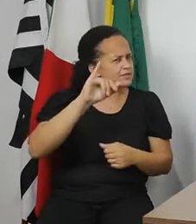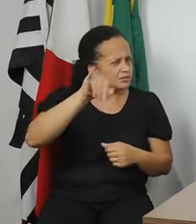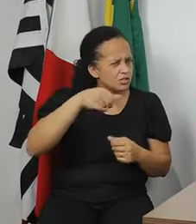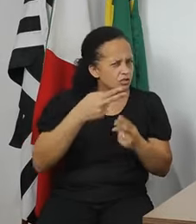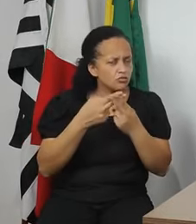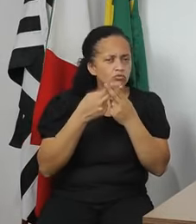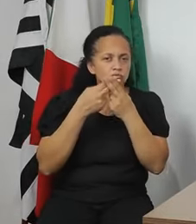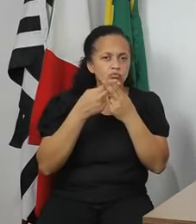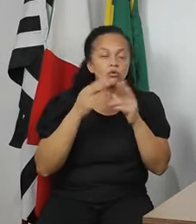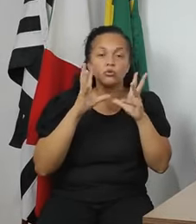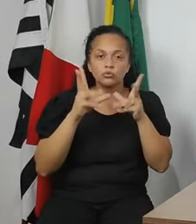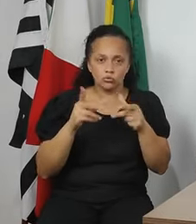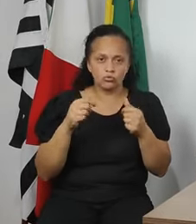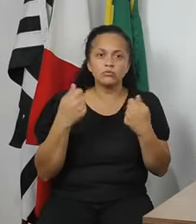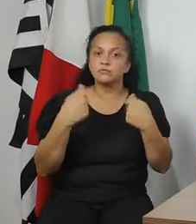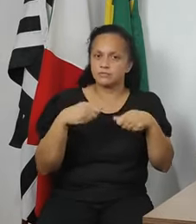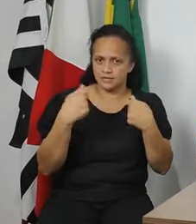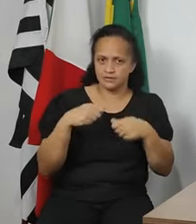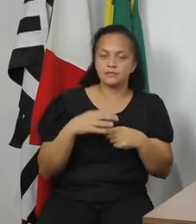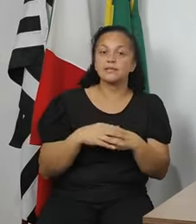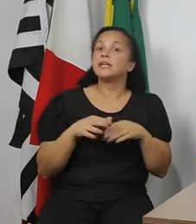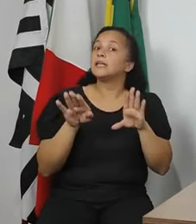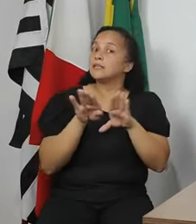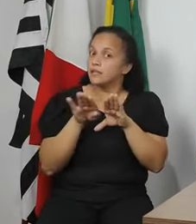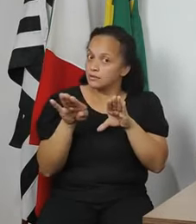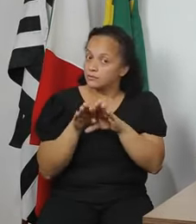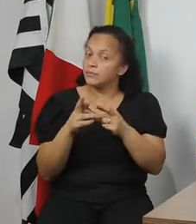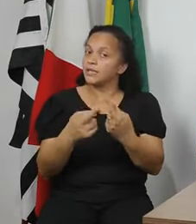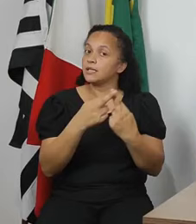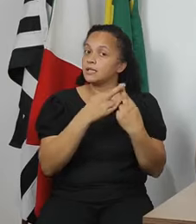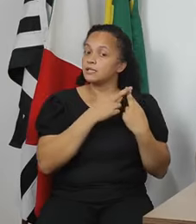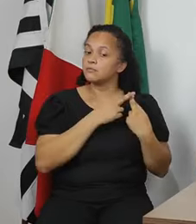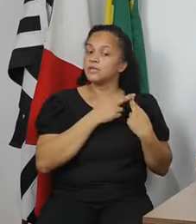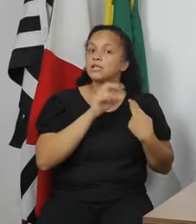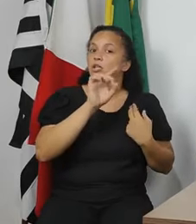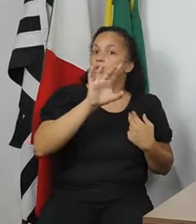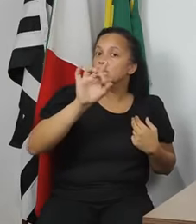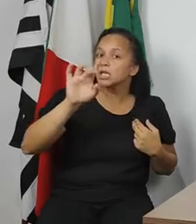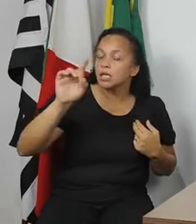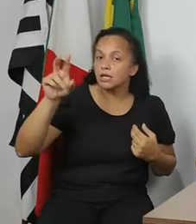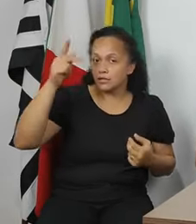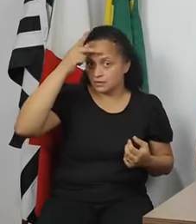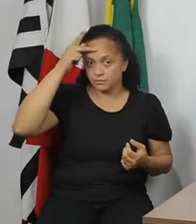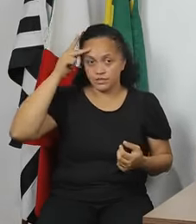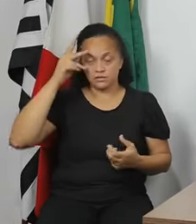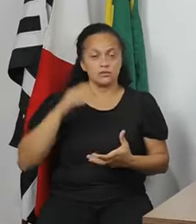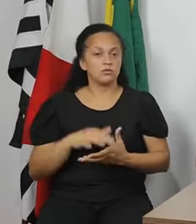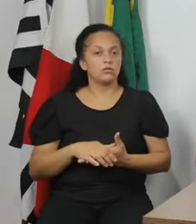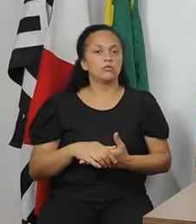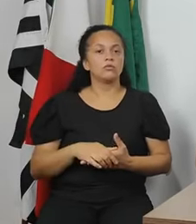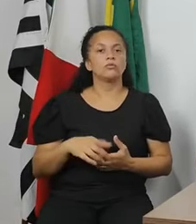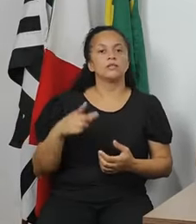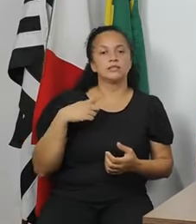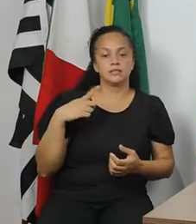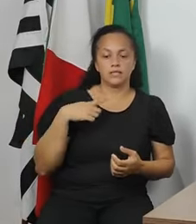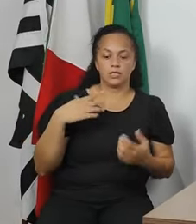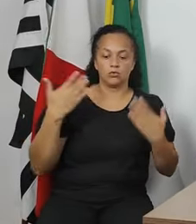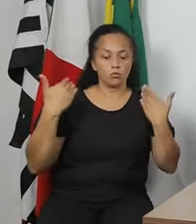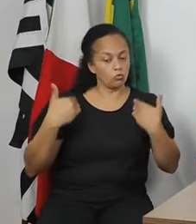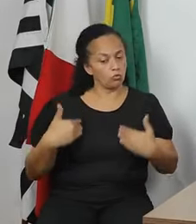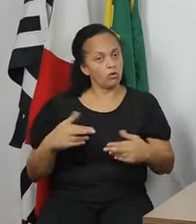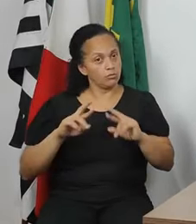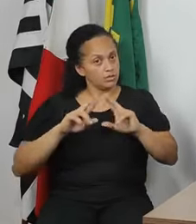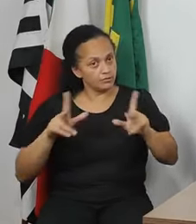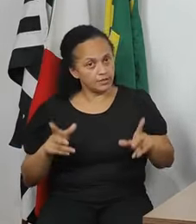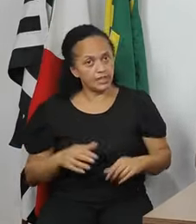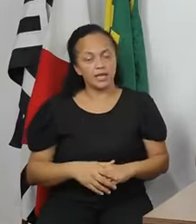jejuar, e respeitando cada um as suas limitações também, que aqui a gente, né, cada um aqui tem um biotipo, tem uma infraestrutura, e Deus vai